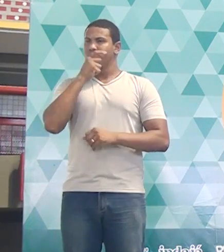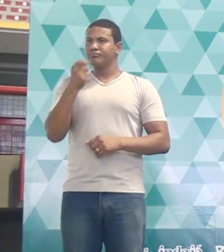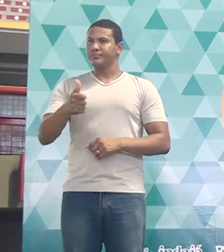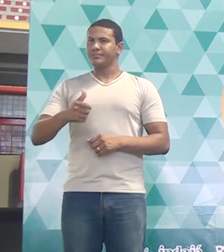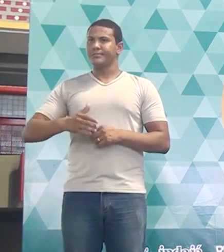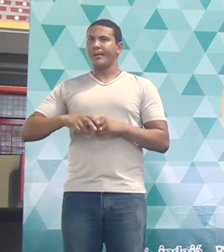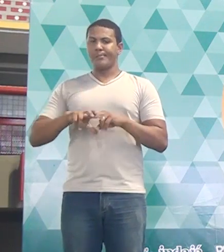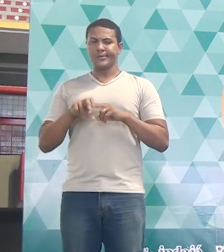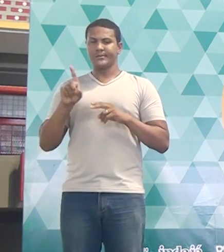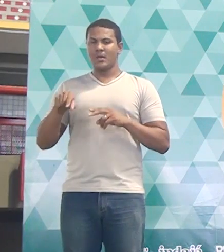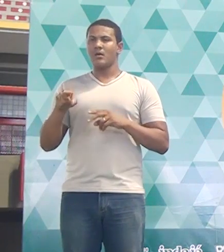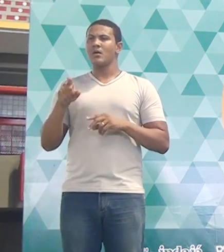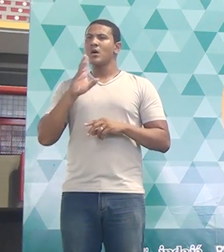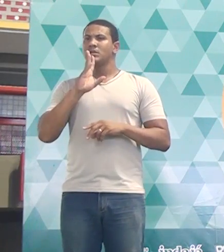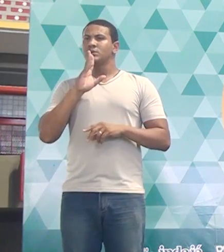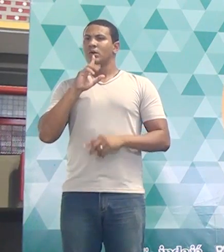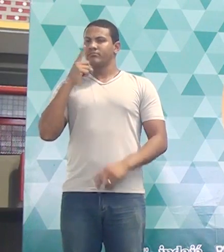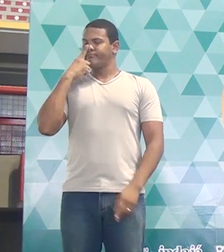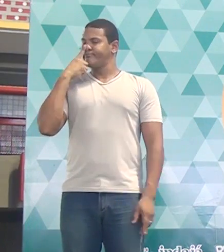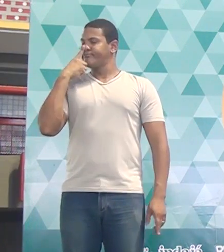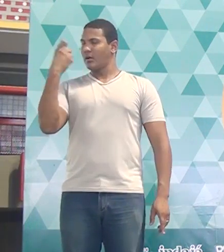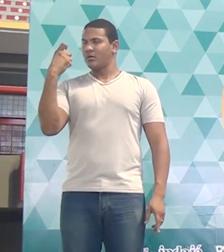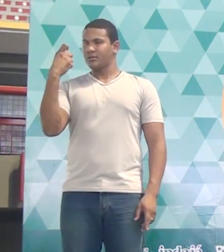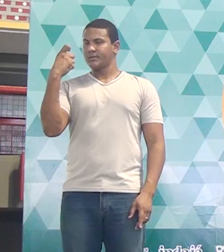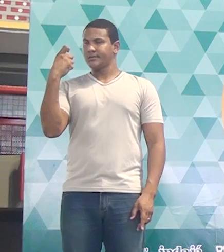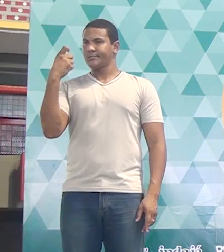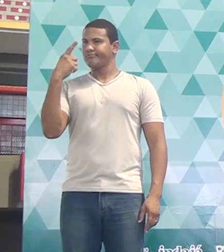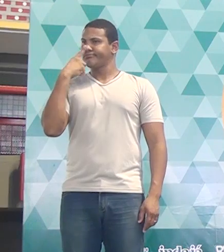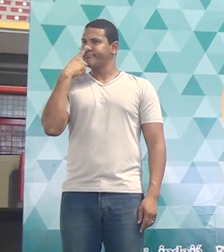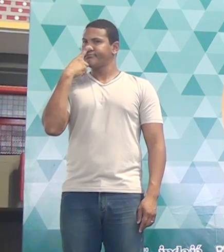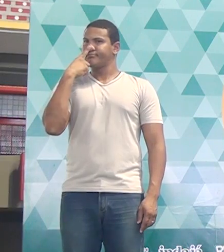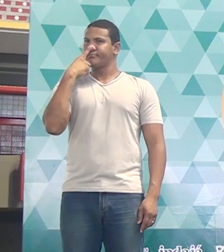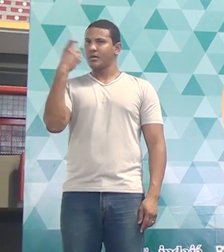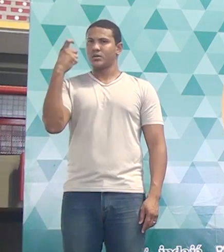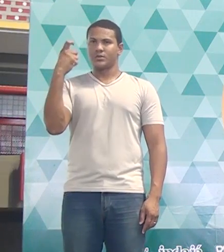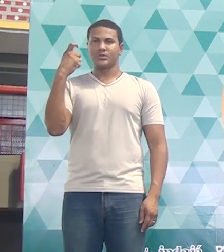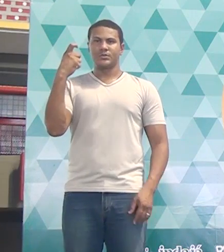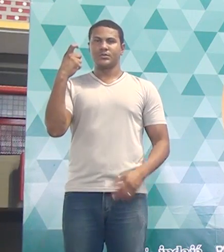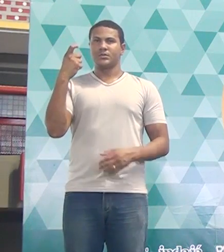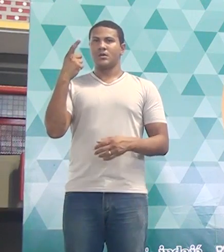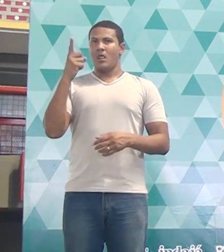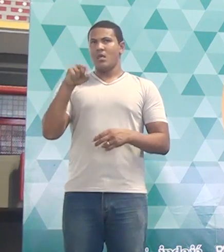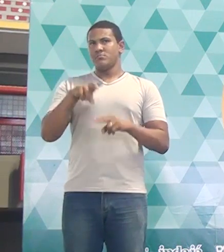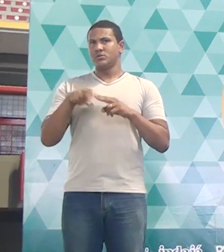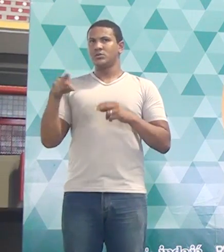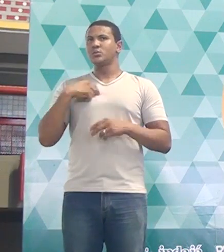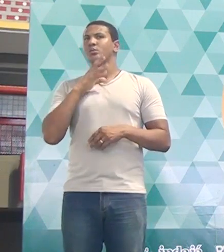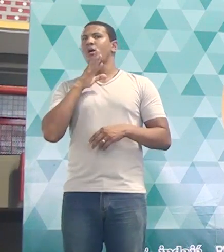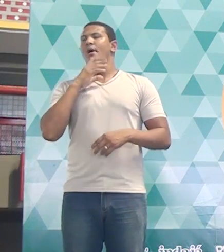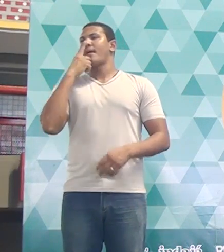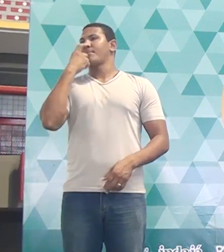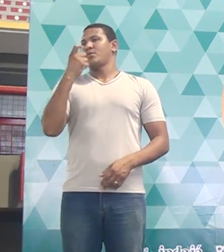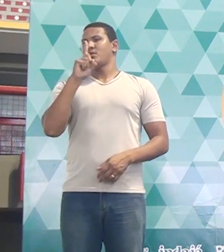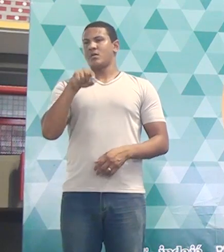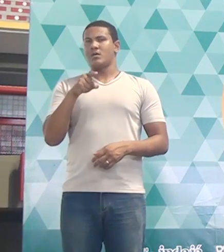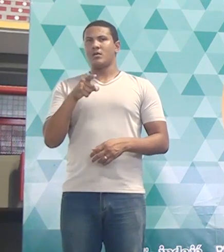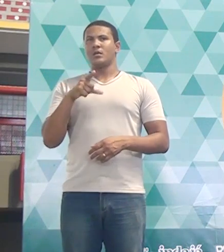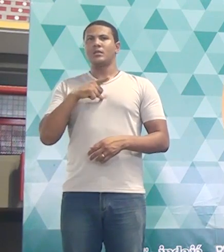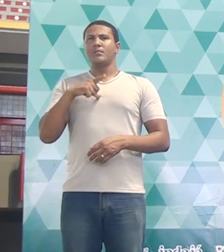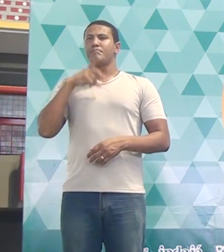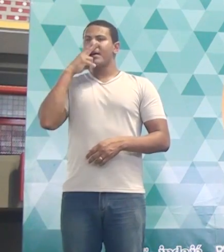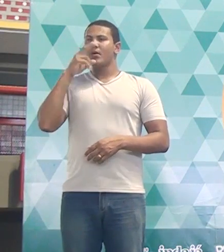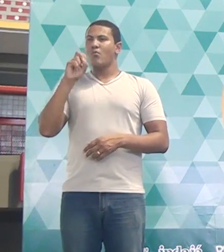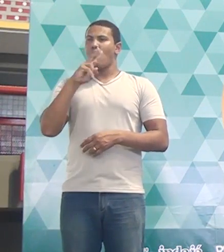conhecido pelo odor, aliás, pelo mau odor. Esse ácido, esse gás, ele tem cheiro de ovo